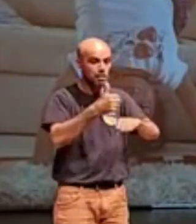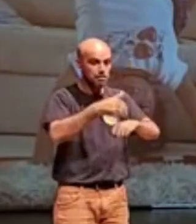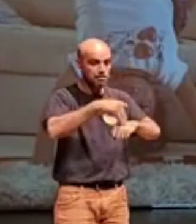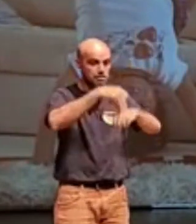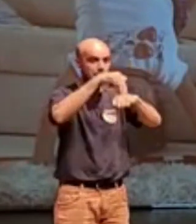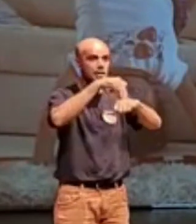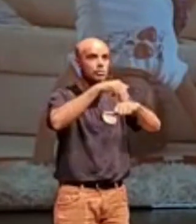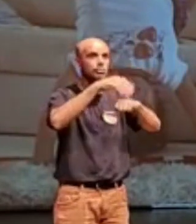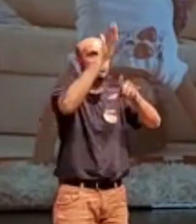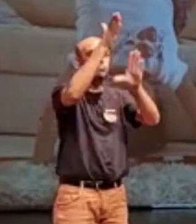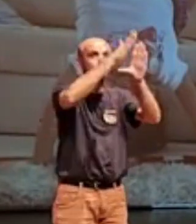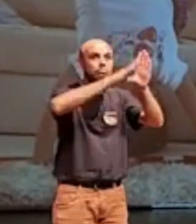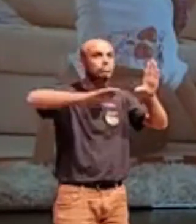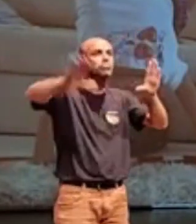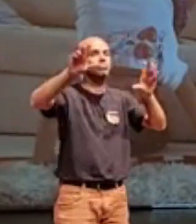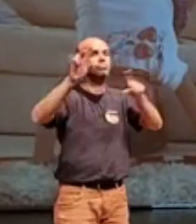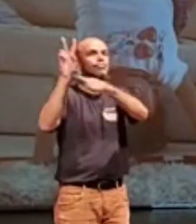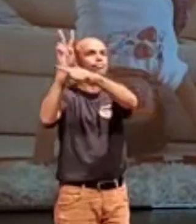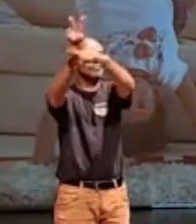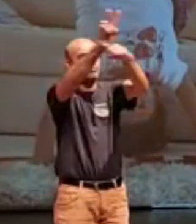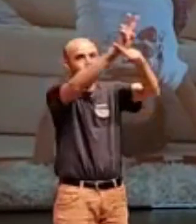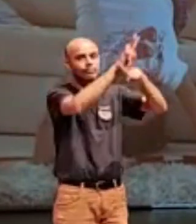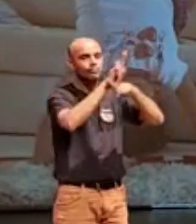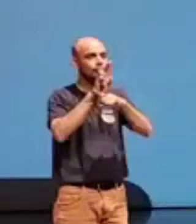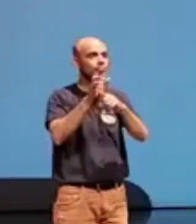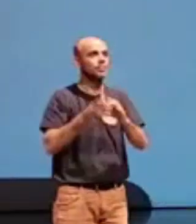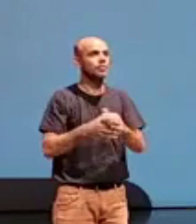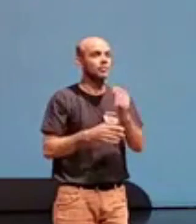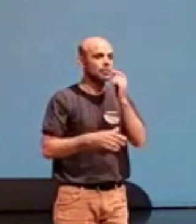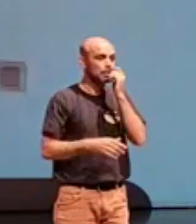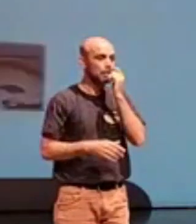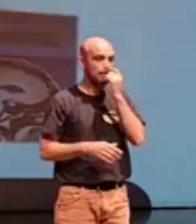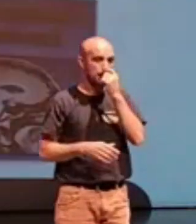Santista inteira. Então vamos lá.